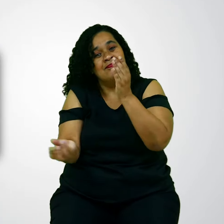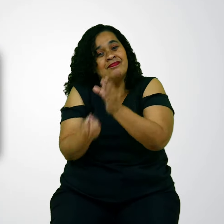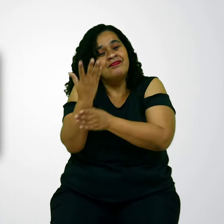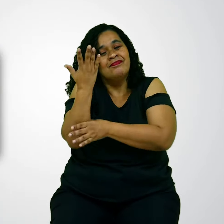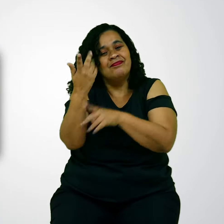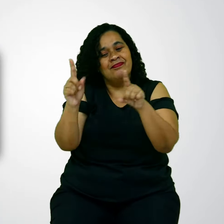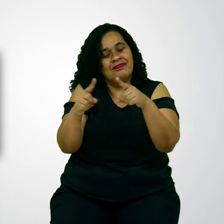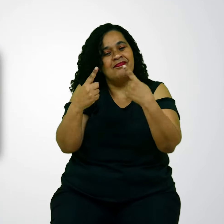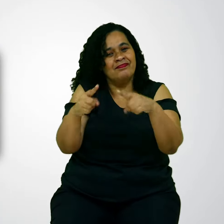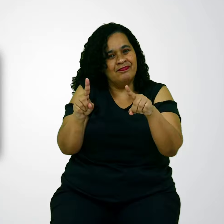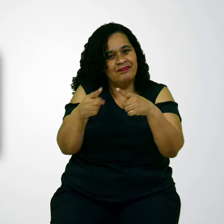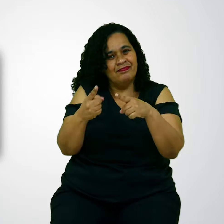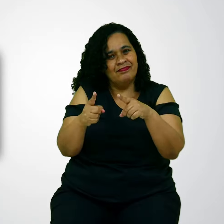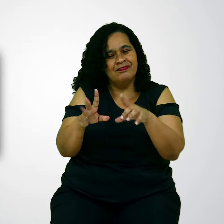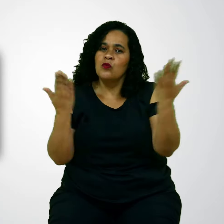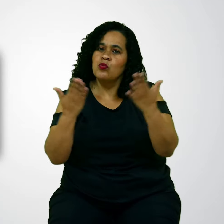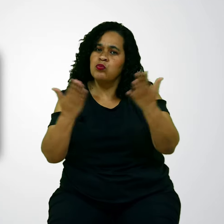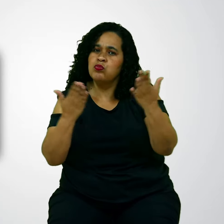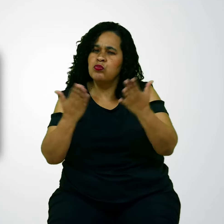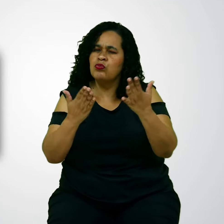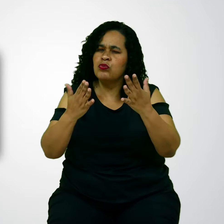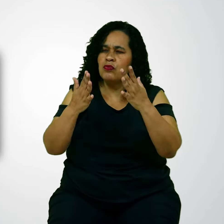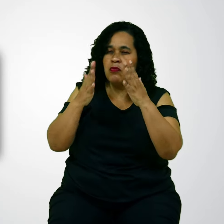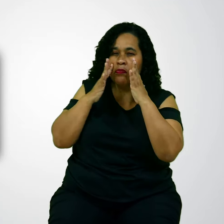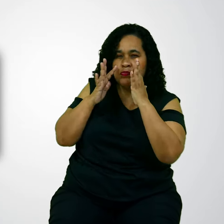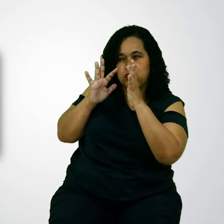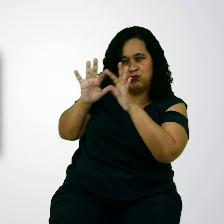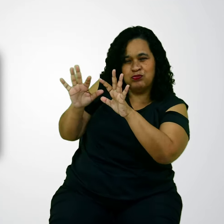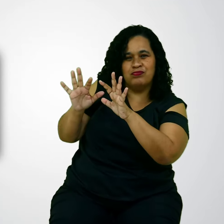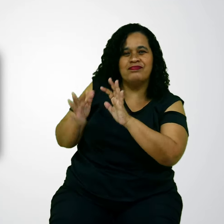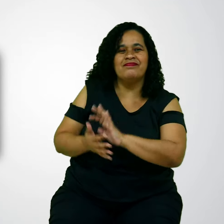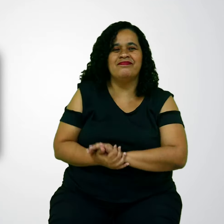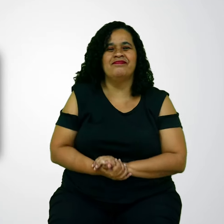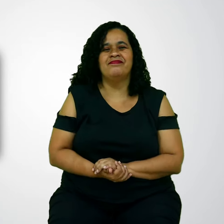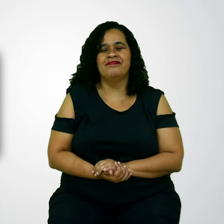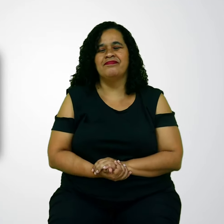bom. Vamos ouvir então? Vamos adorar? Vamos lá.